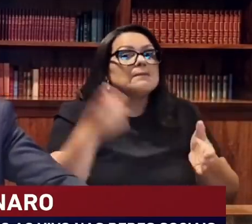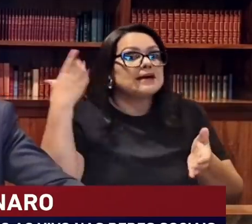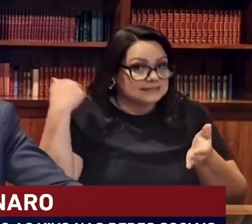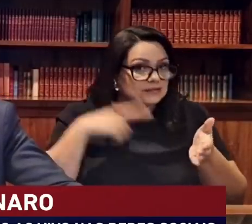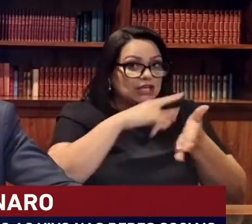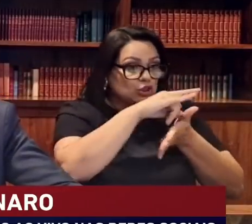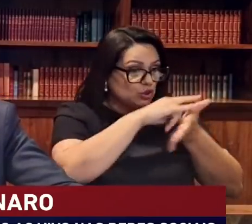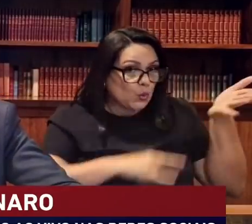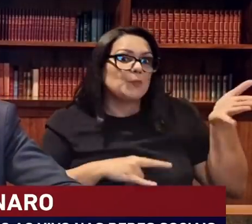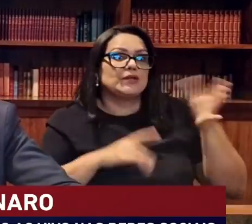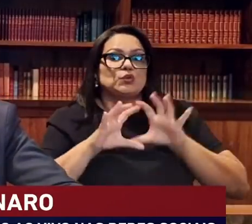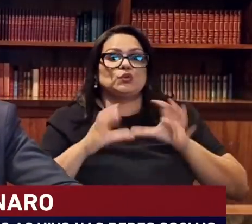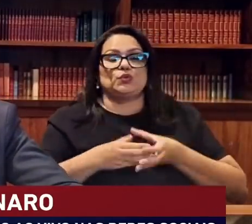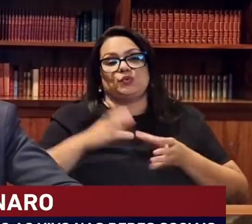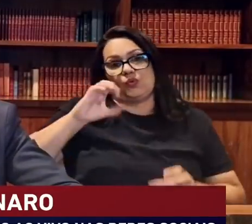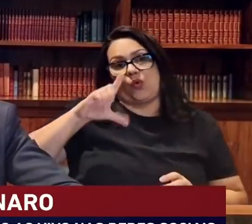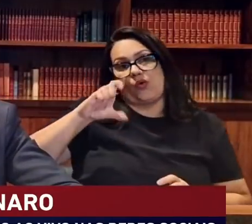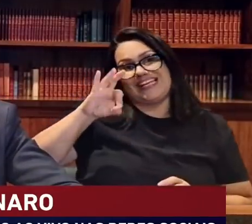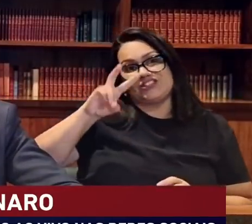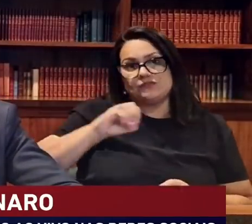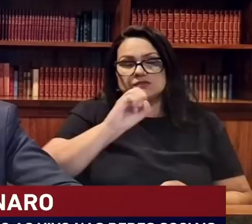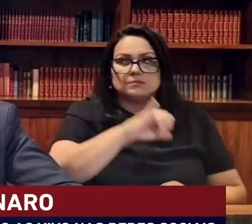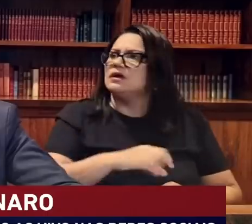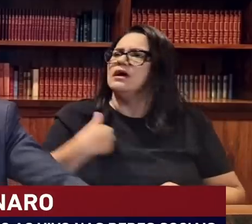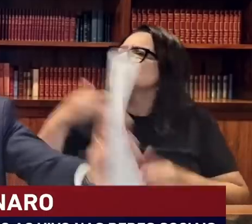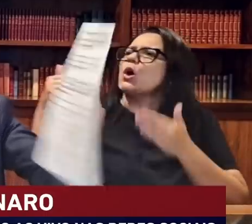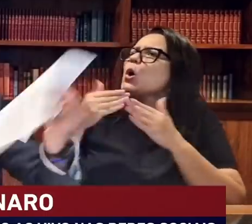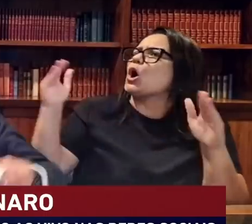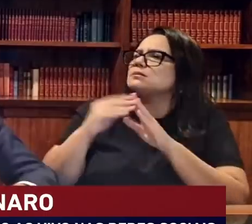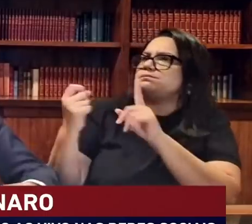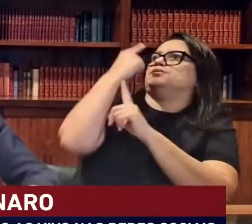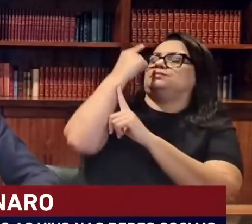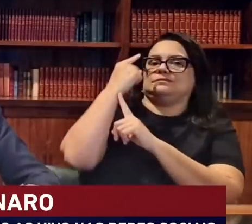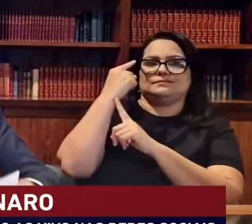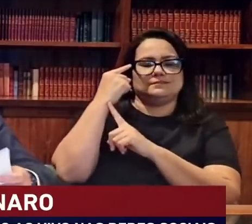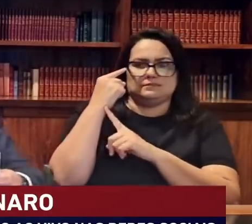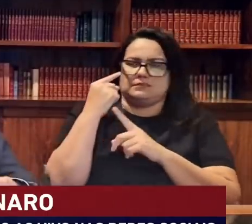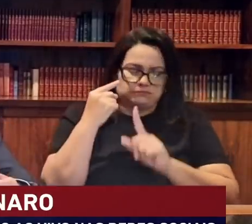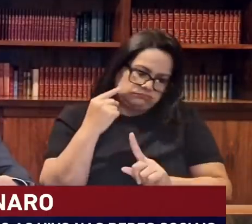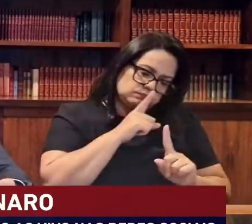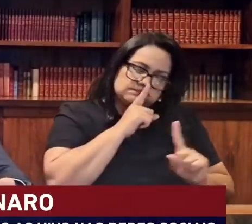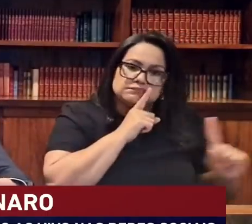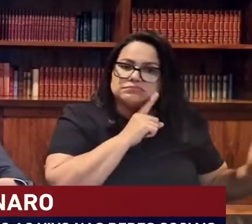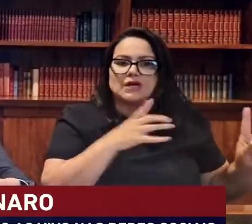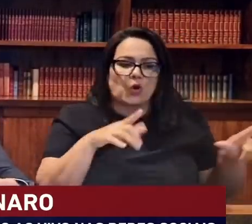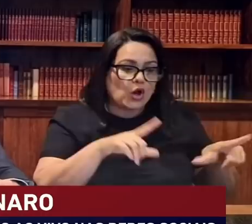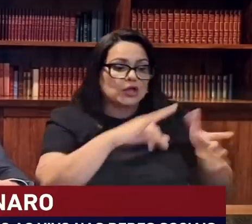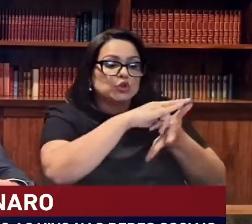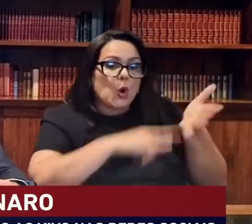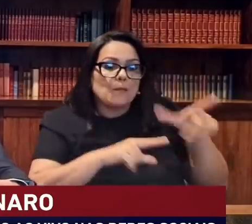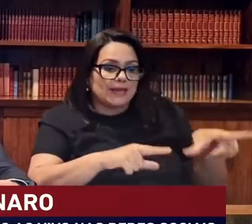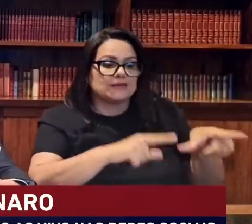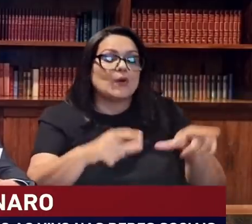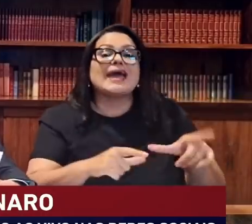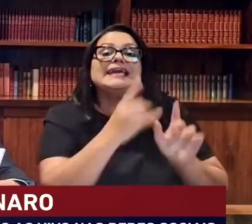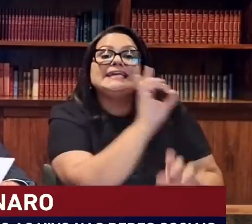não fizesse o que a associação queria, a pessoa era expulsa do lote. Então, o título é individual e, na maioria, no nome das